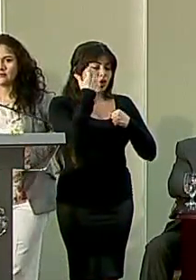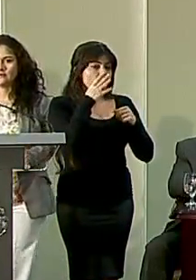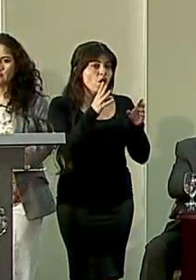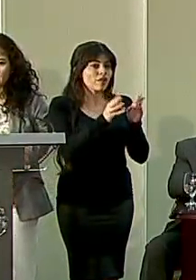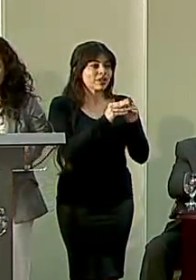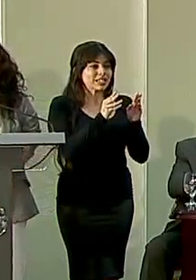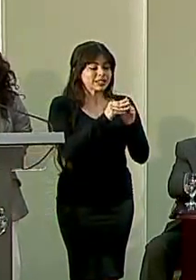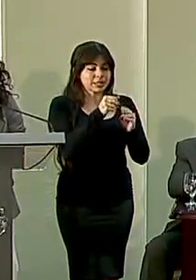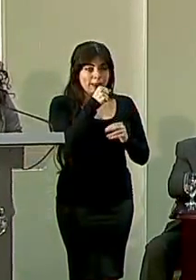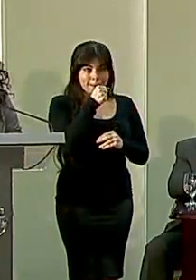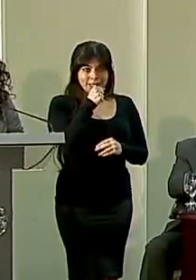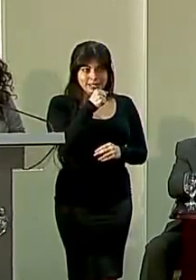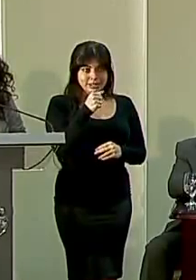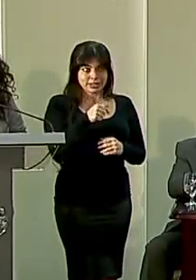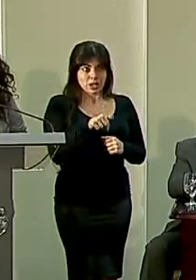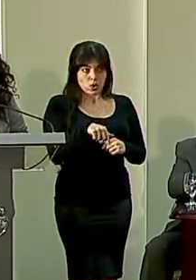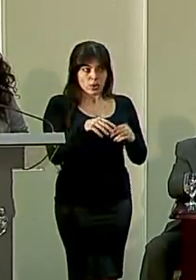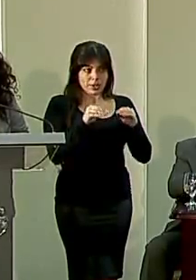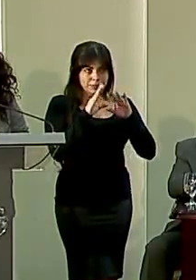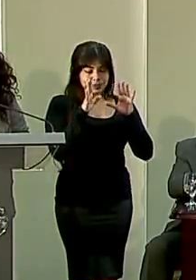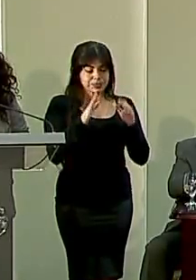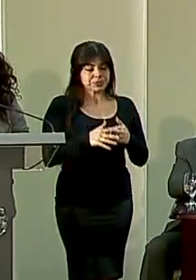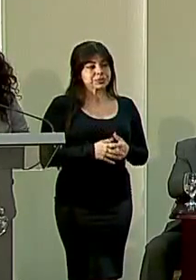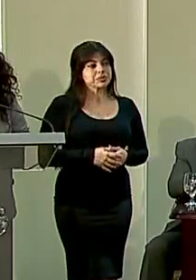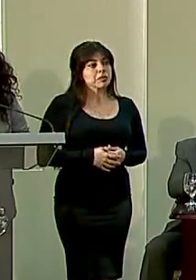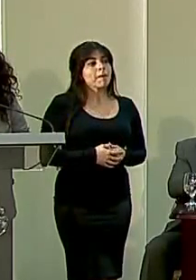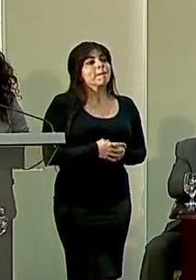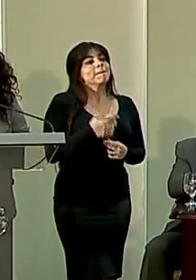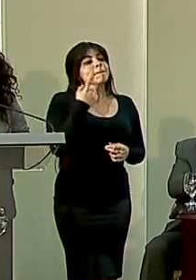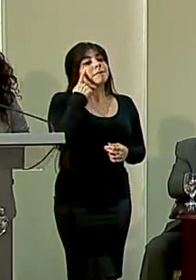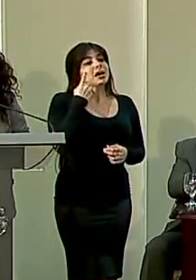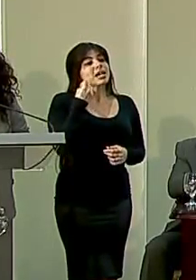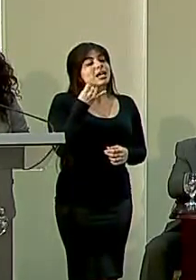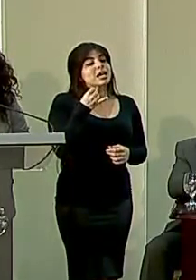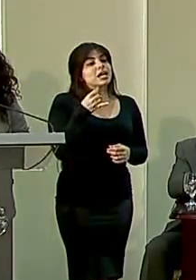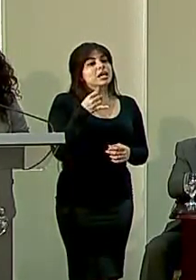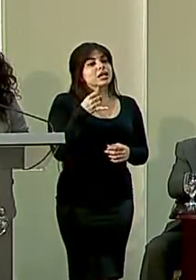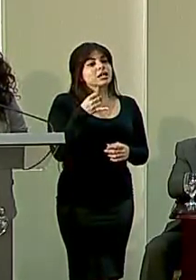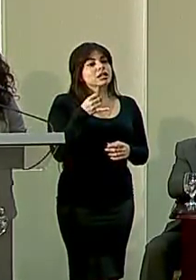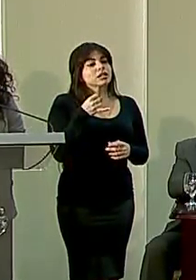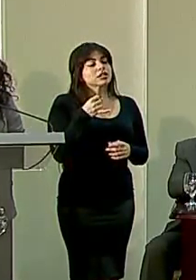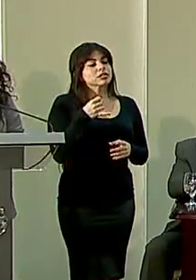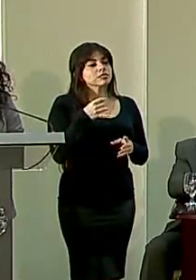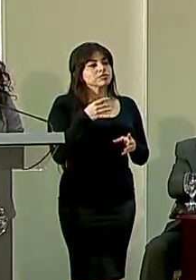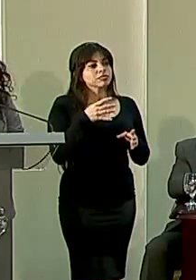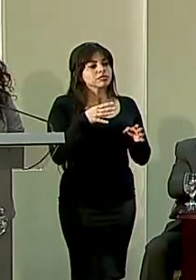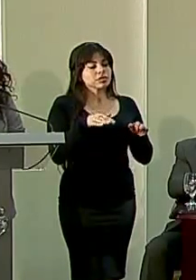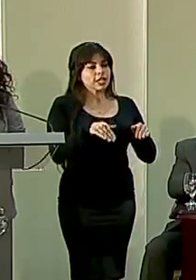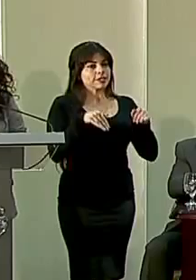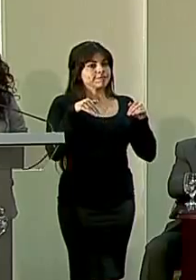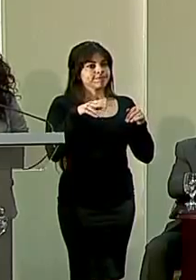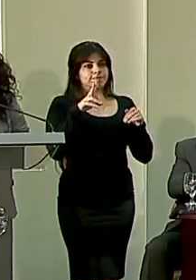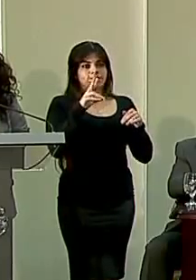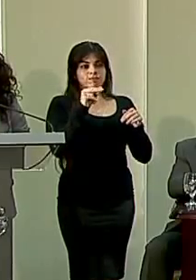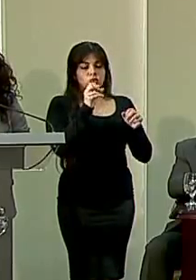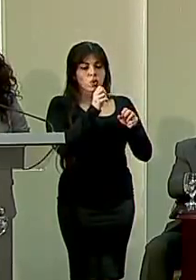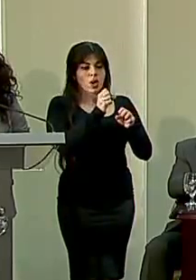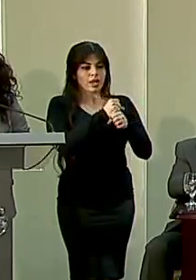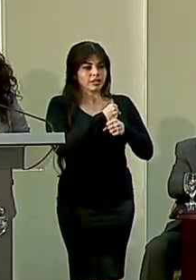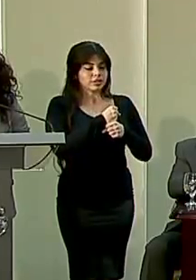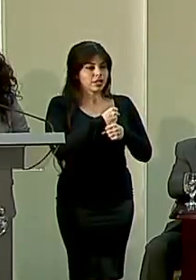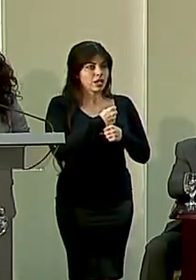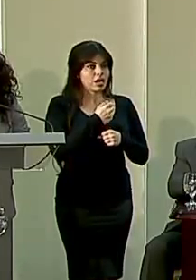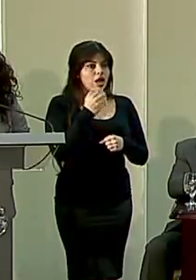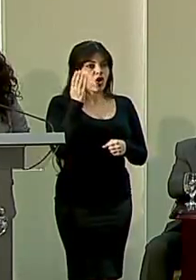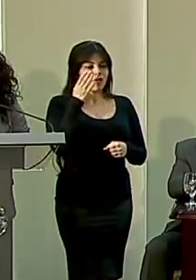de prensa de hoy, esta mañana, para que se abstuvieran de realizar esa conferencia